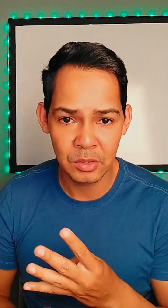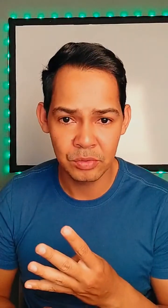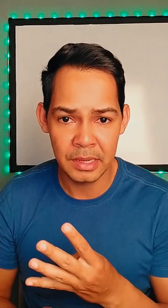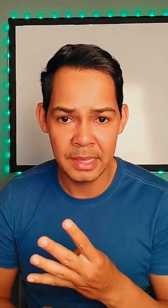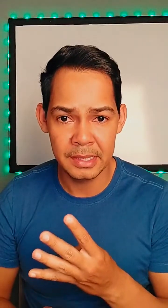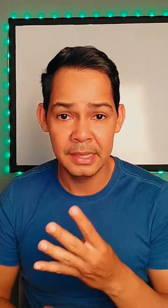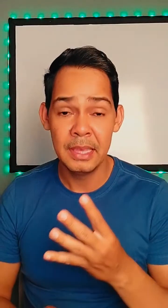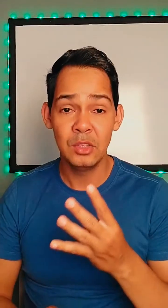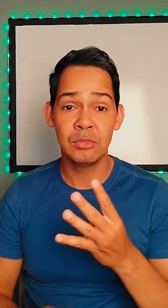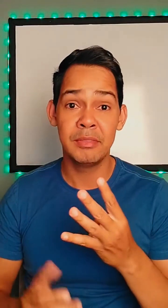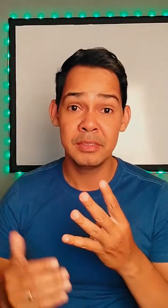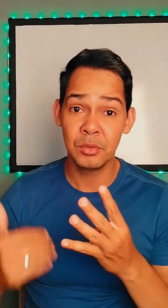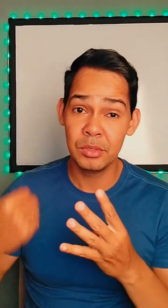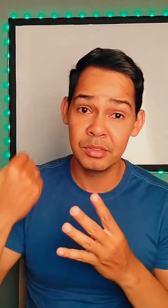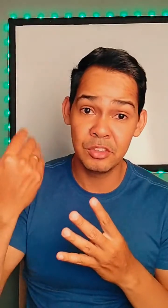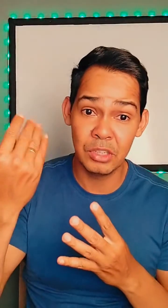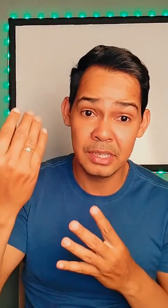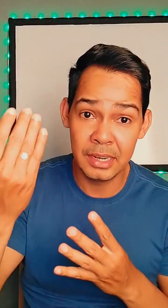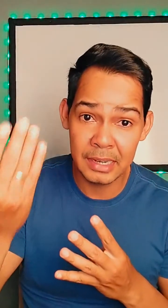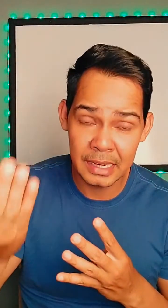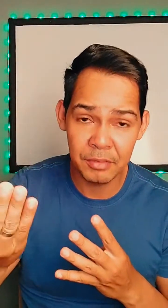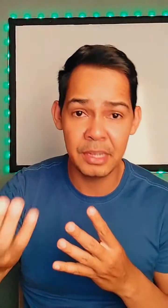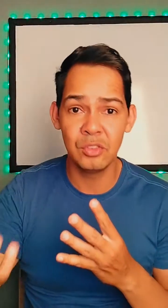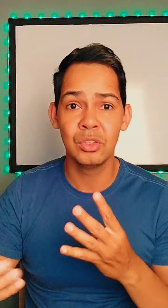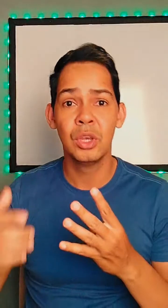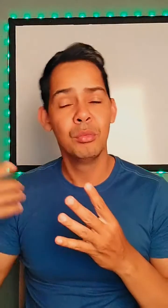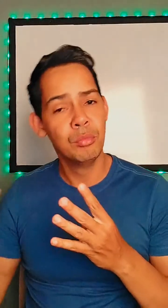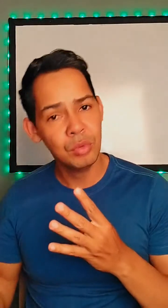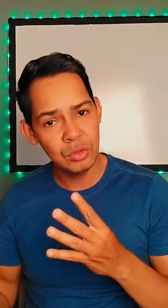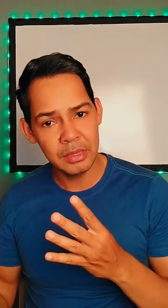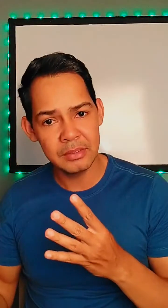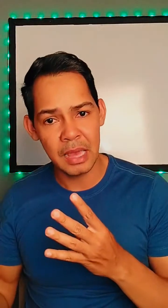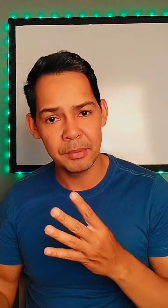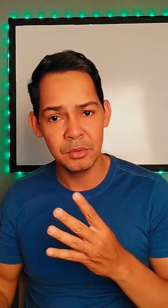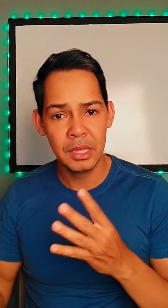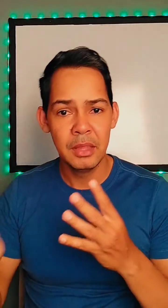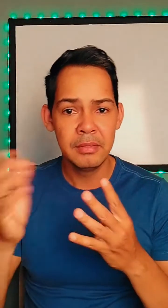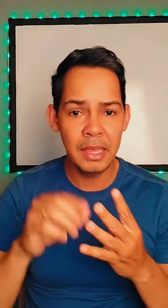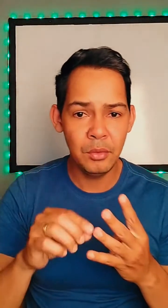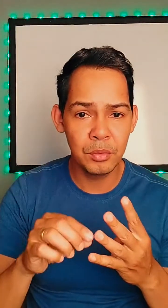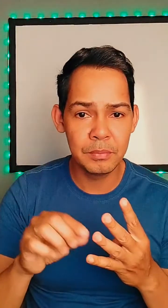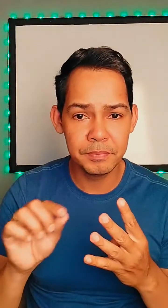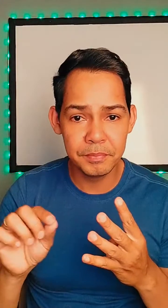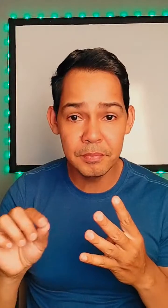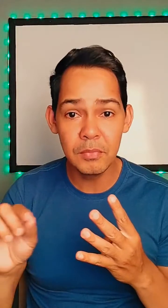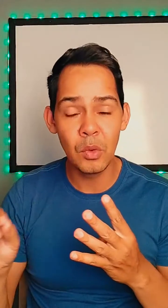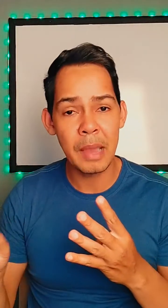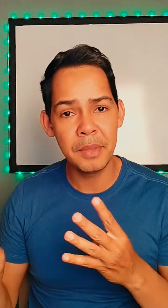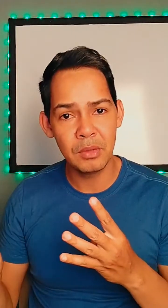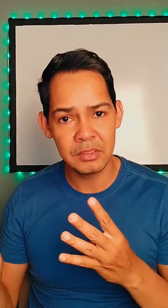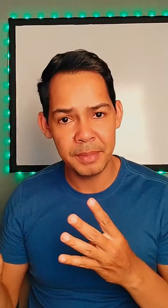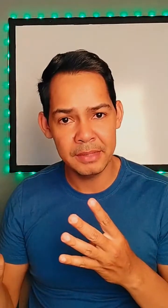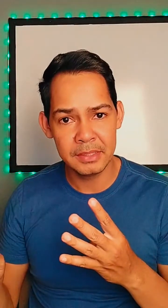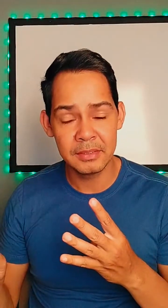falei aqui. Isso vai fazer com que você chegue lá na frente muito mais rápido. Tem o caminho das pedras, mas